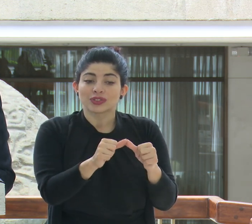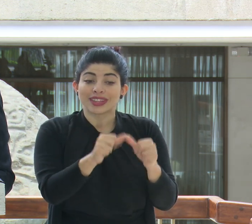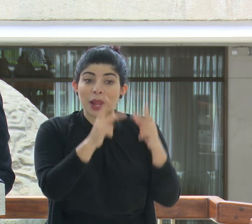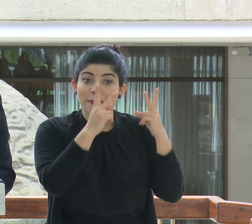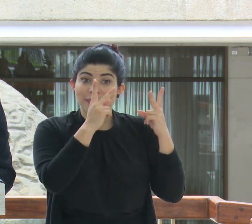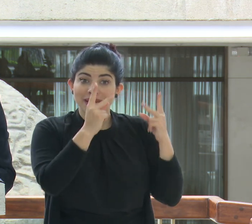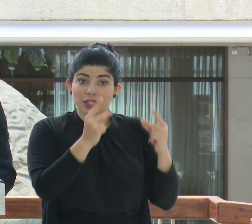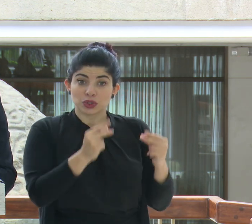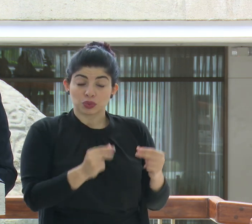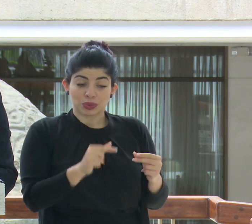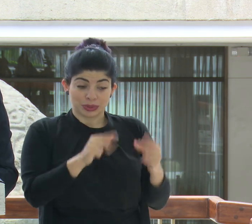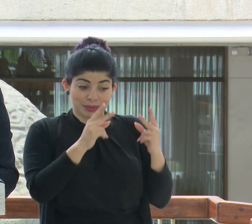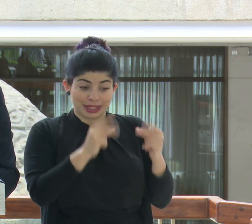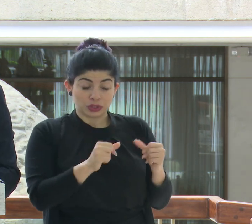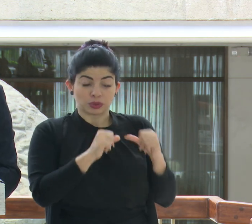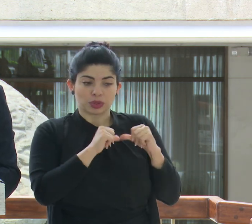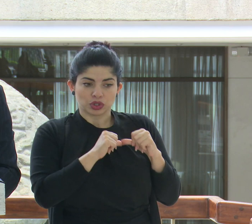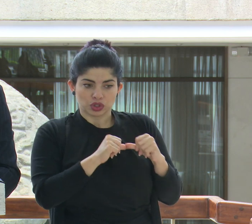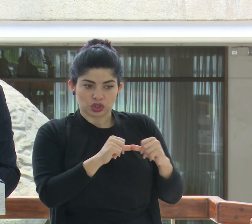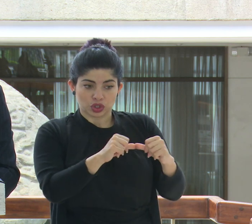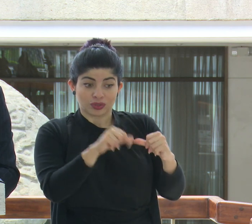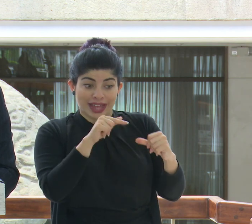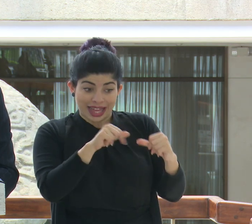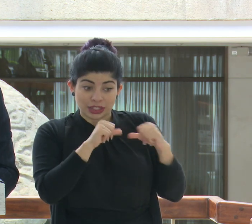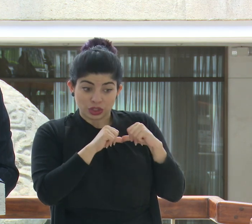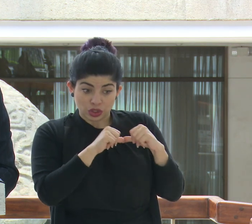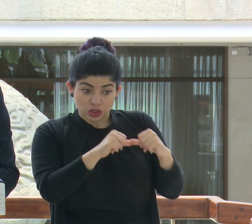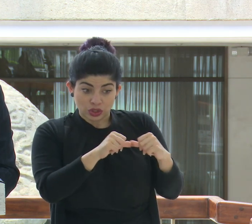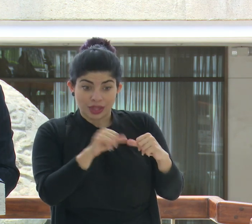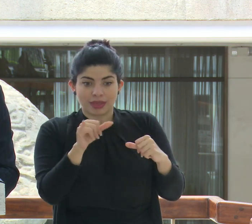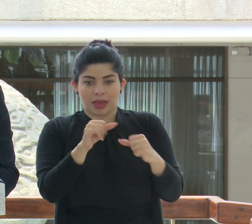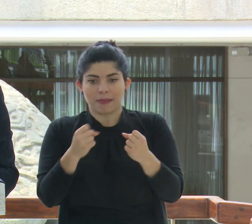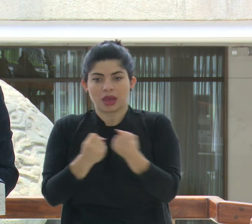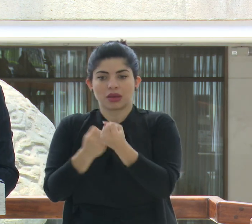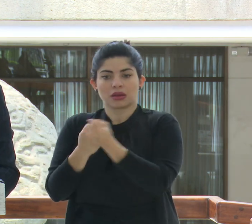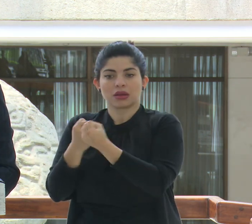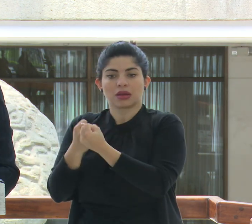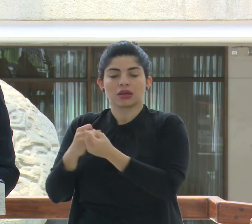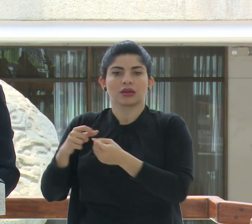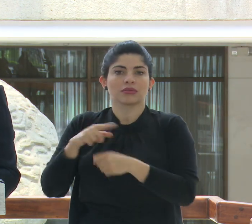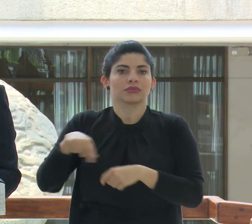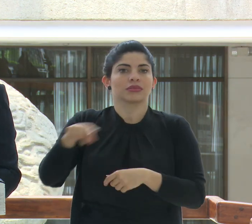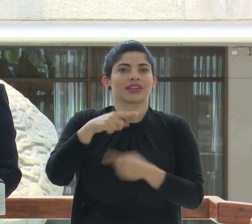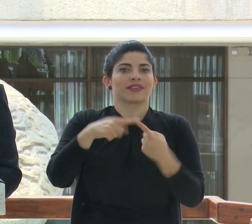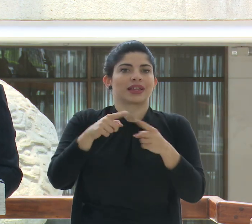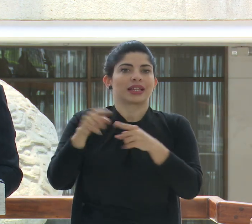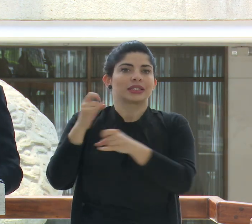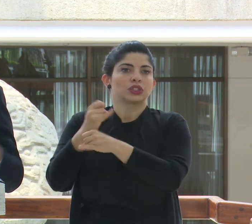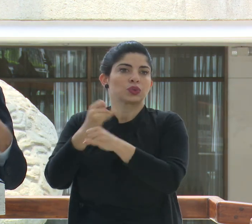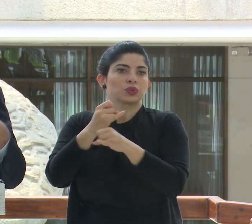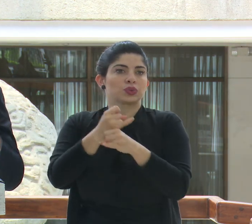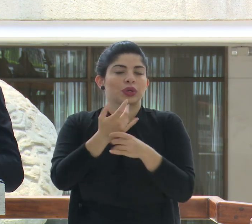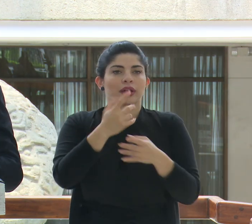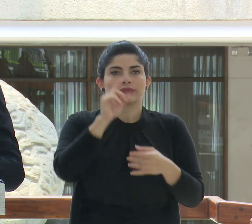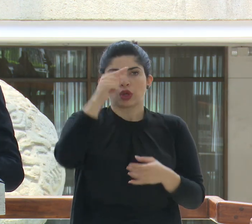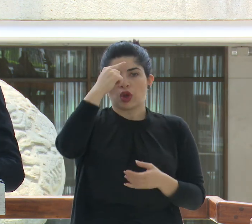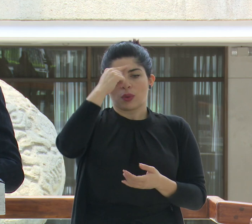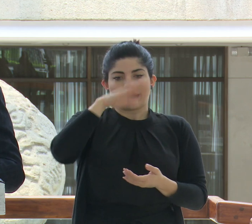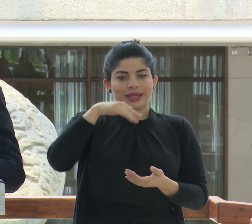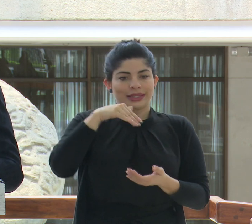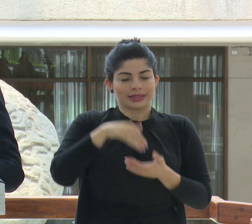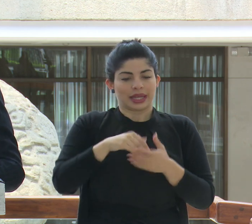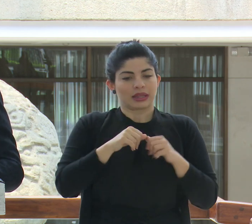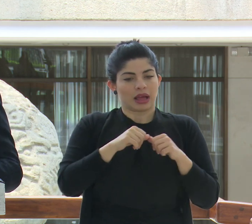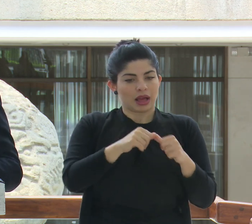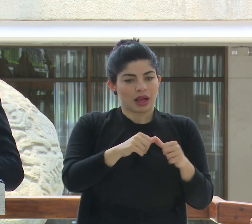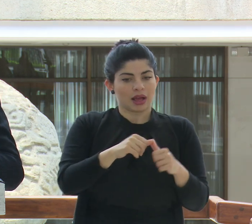presupuestos, que a la larga es la sostenibilidad de las distintas instituciones. Llámese gobierno central,